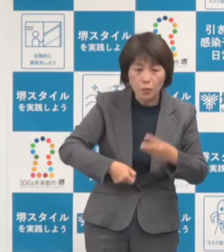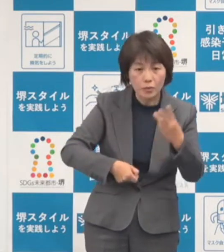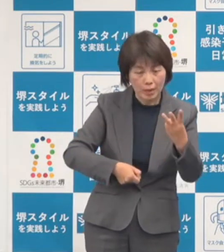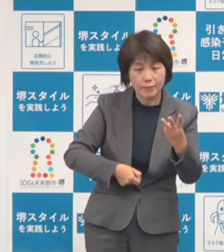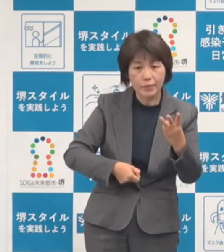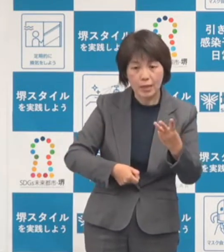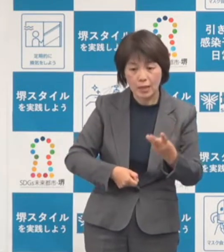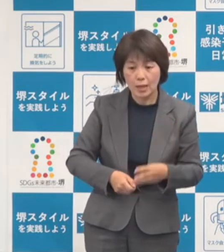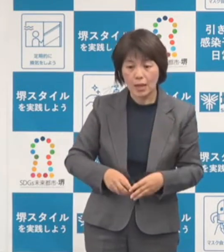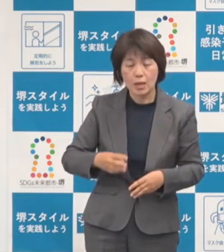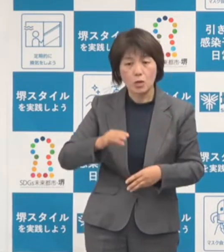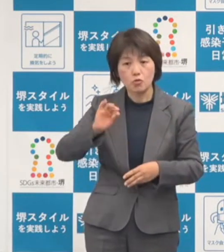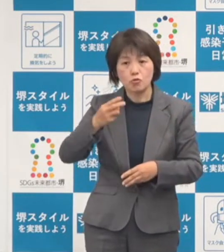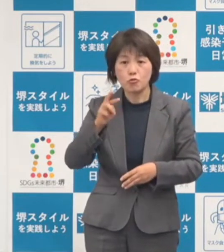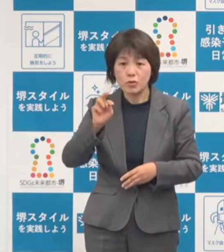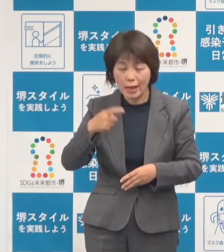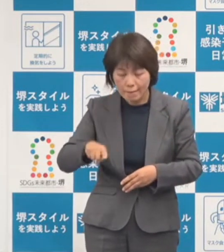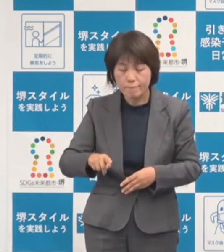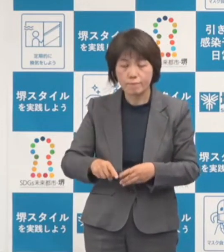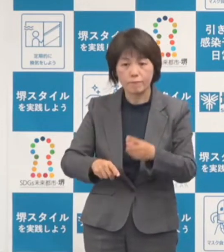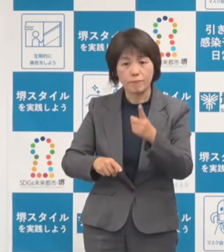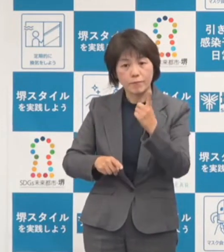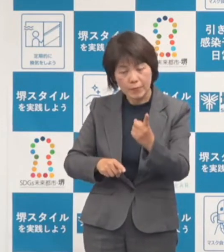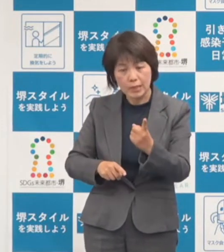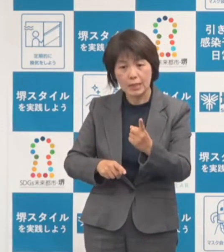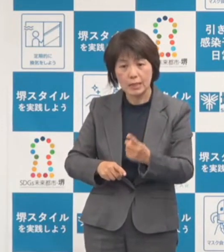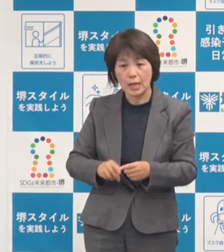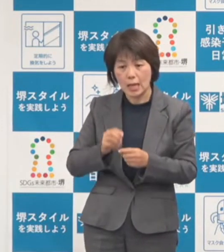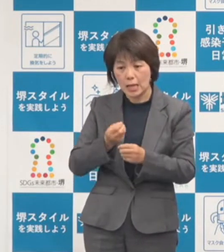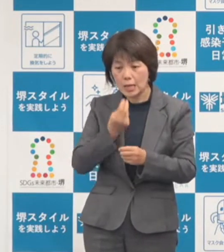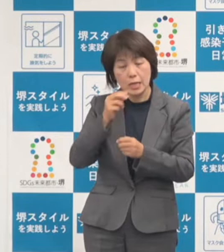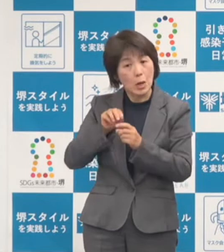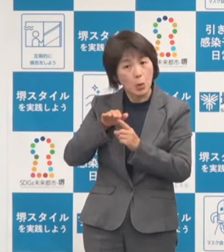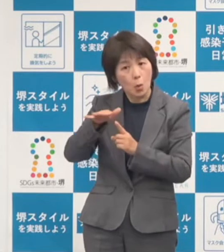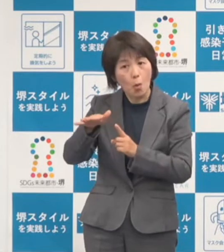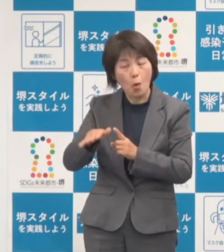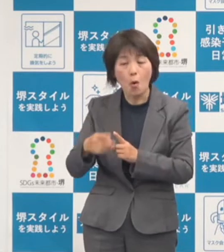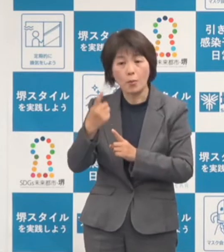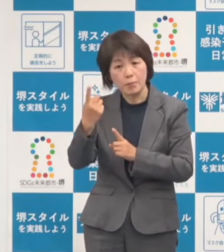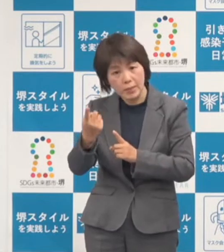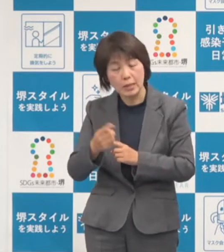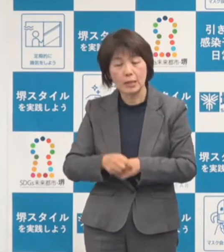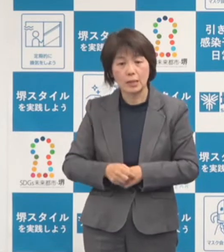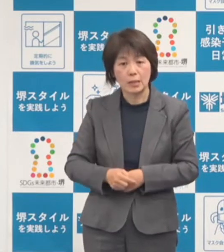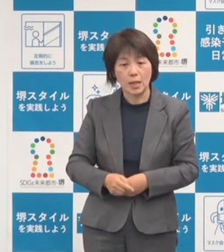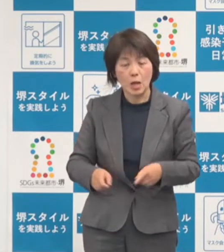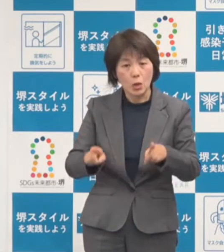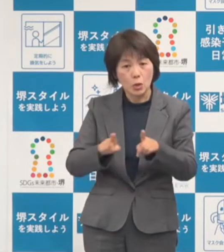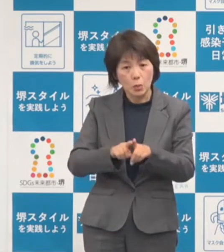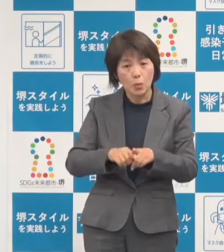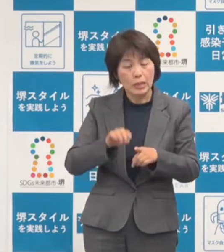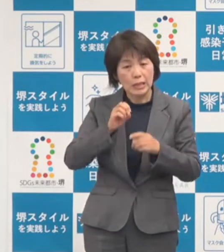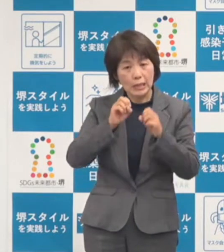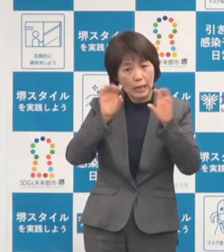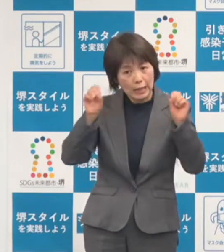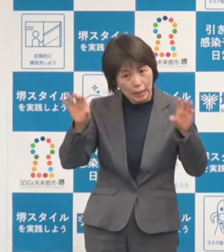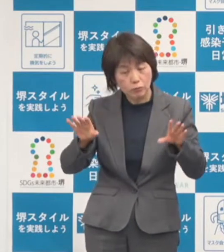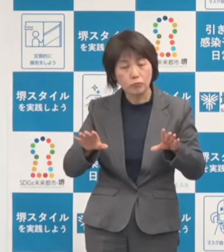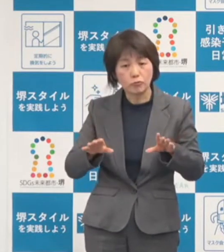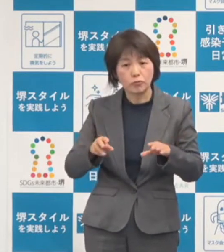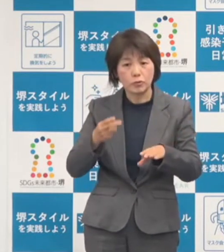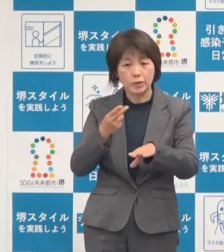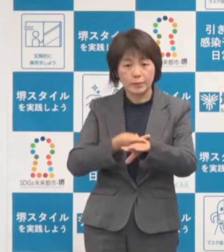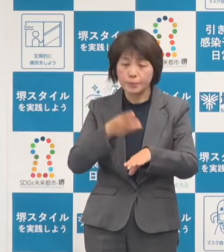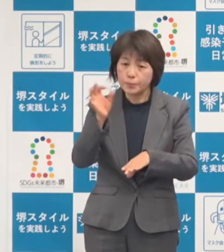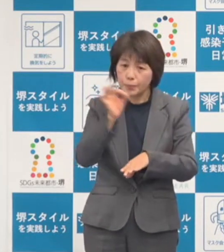品、線香1品、伝統産業の魅力を引き立てともに輝く一品の2品、合